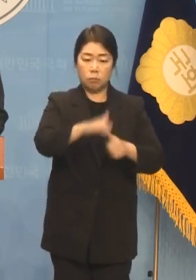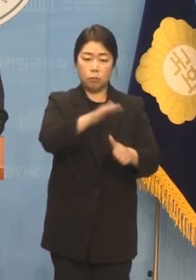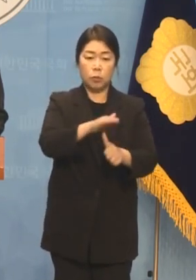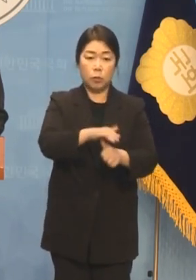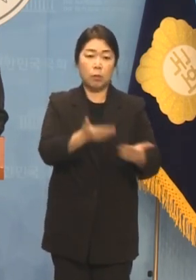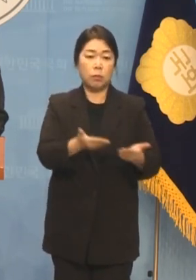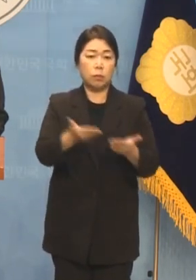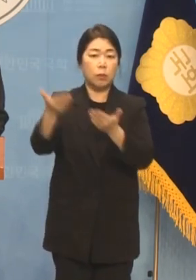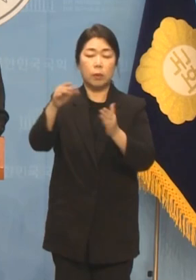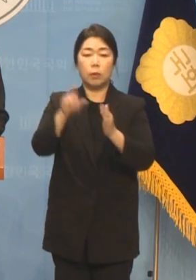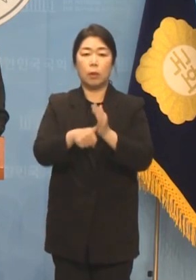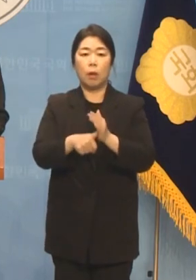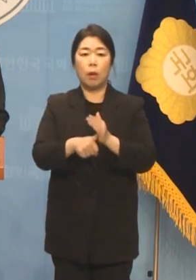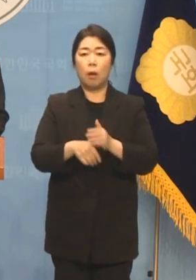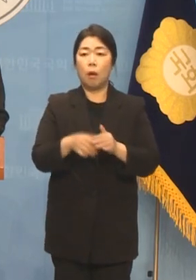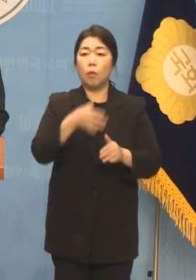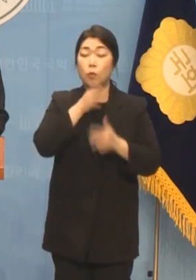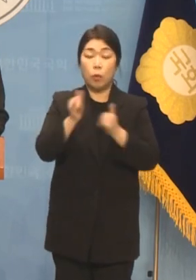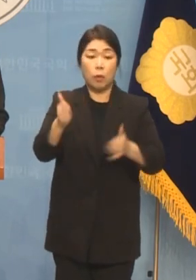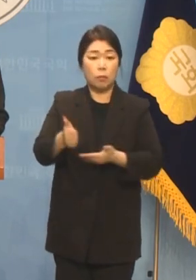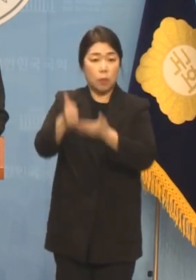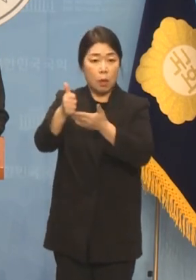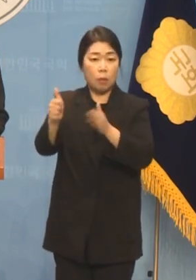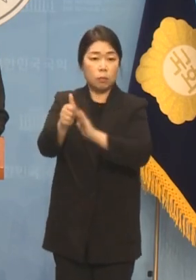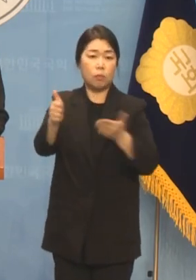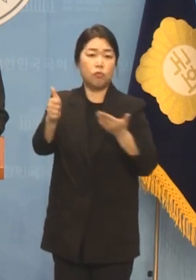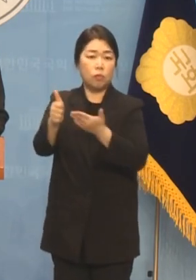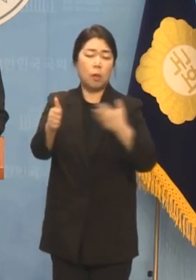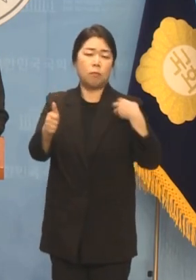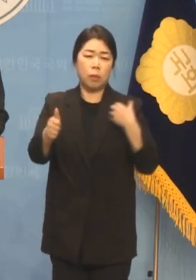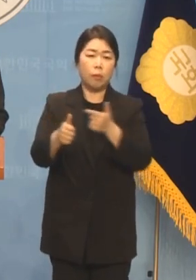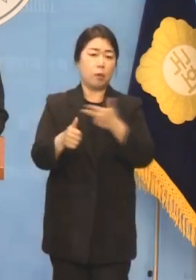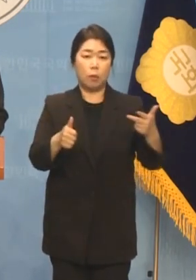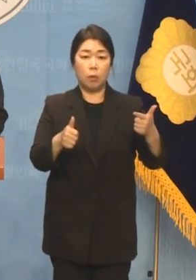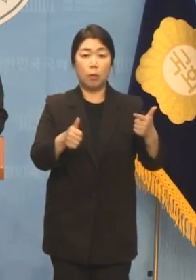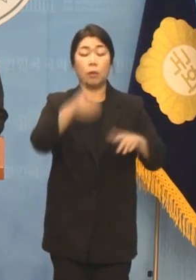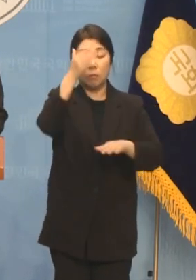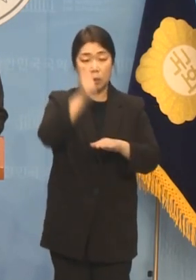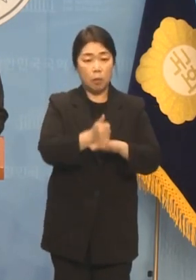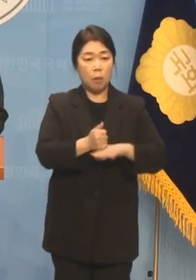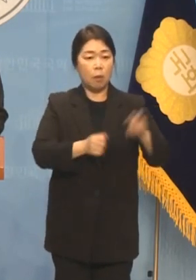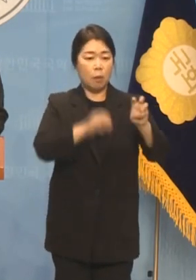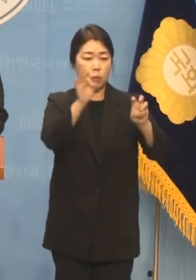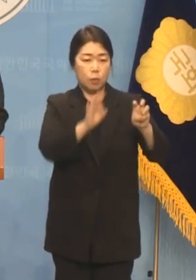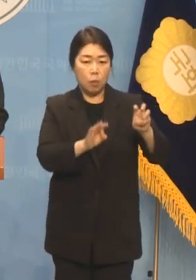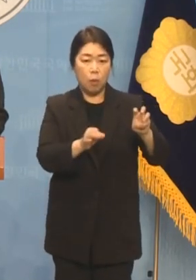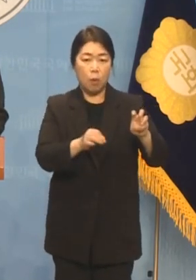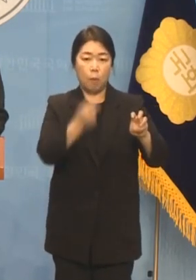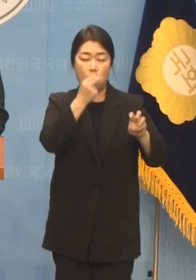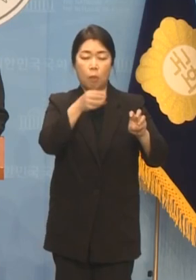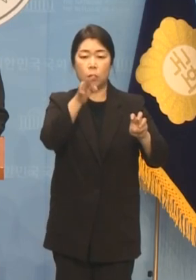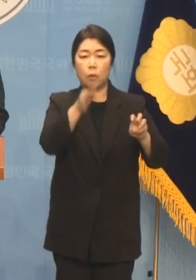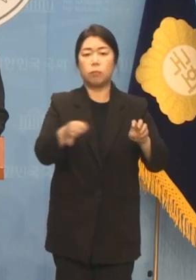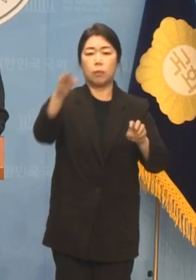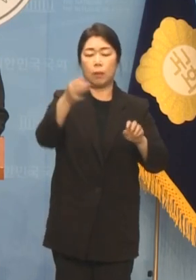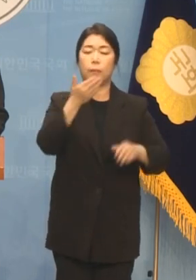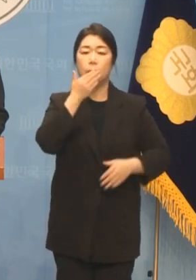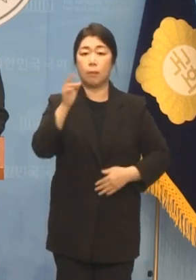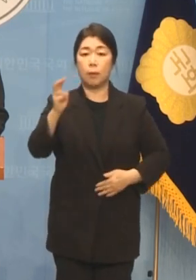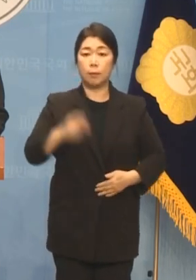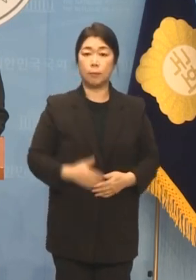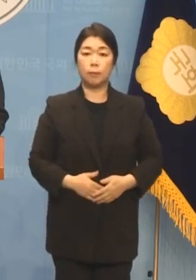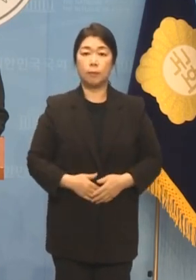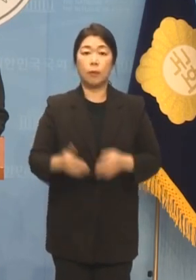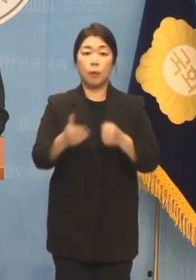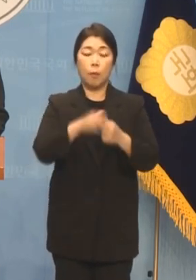부담을 짊어지게 됩니다. 이것은 결국 30%대의 높은 보험료율로 나타나게 될 것입니다. 그렇기